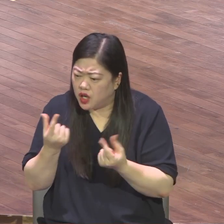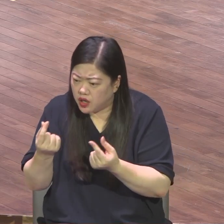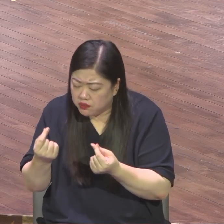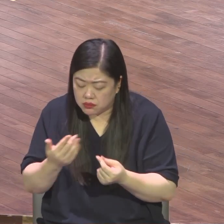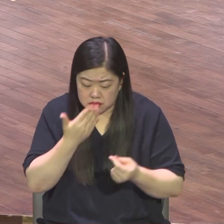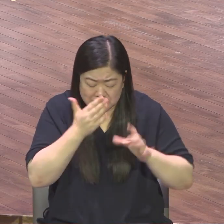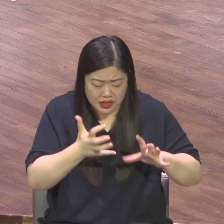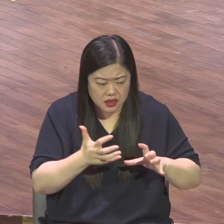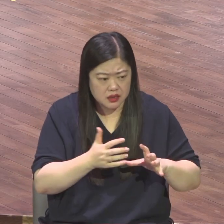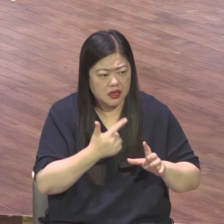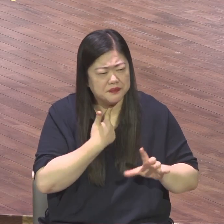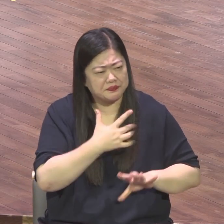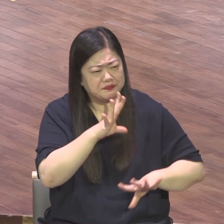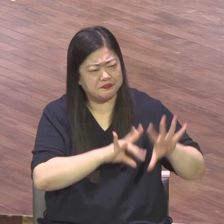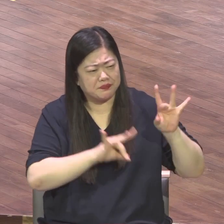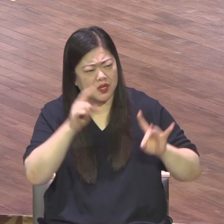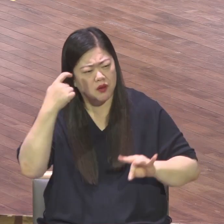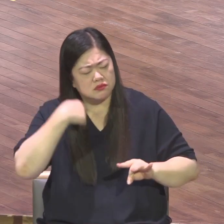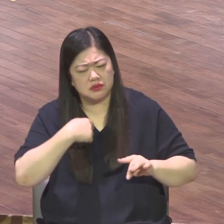지금.